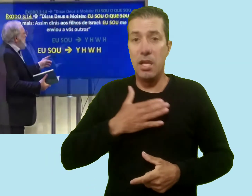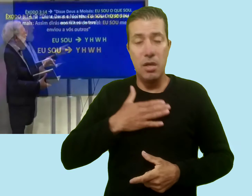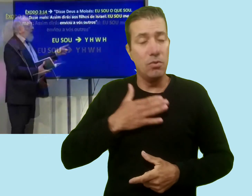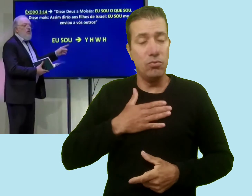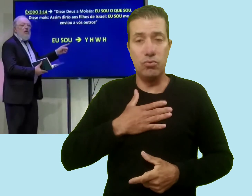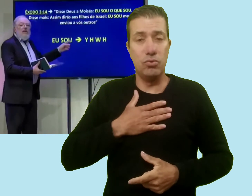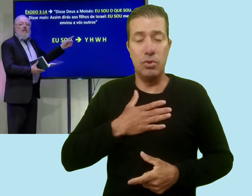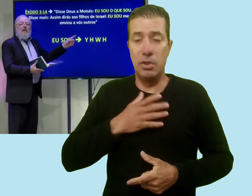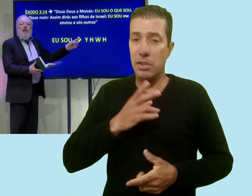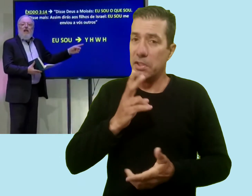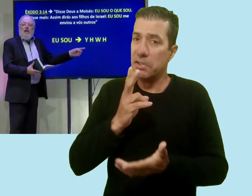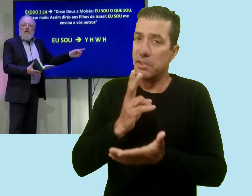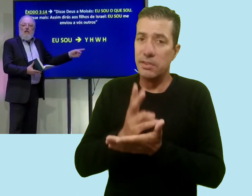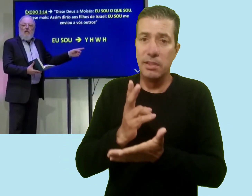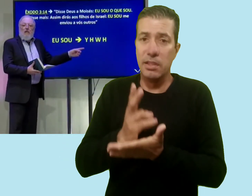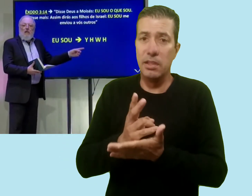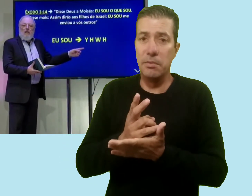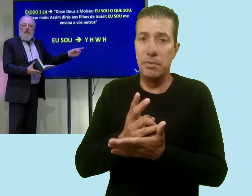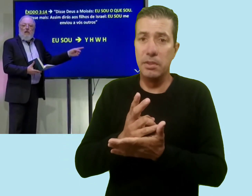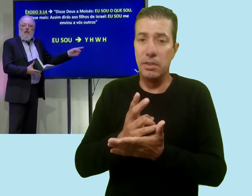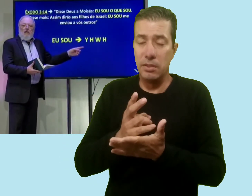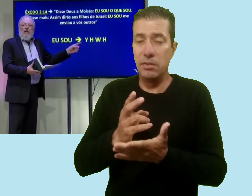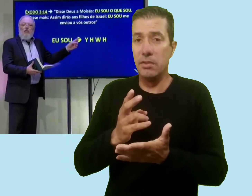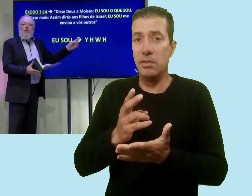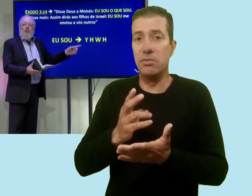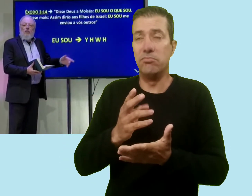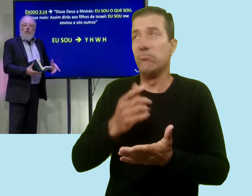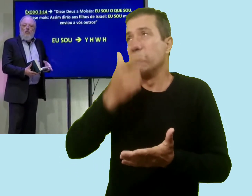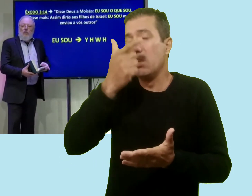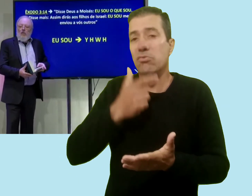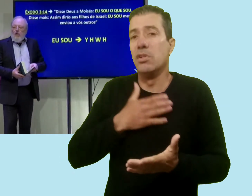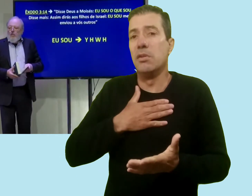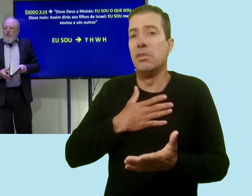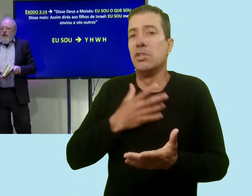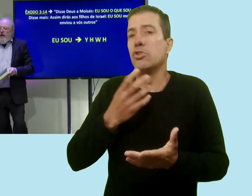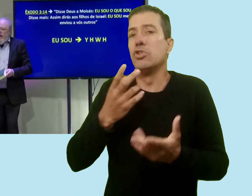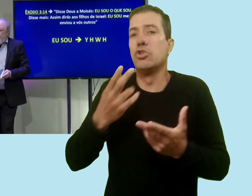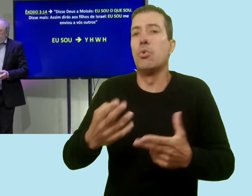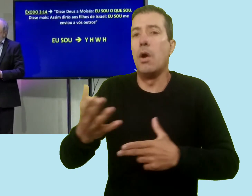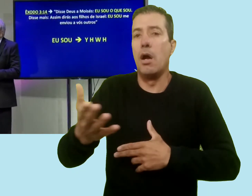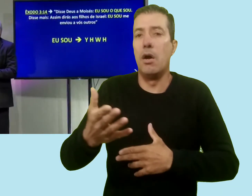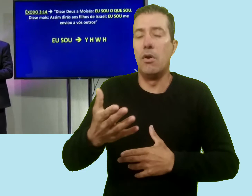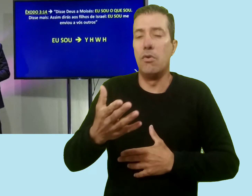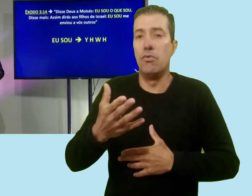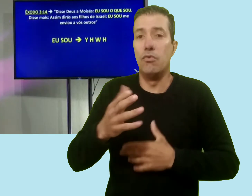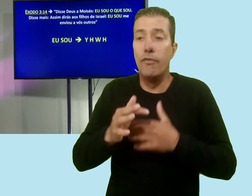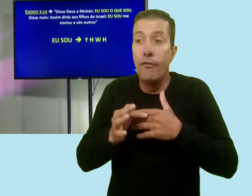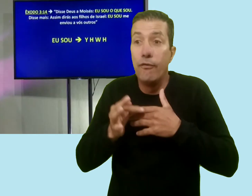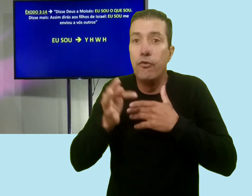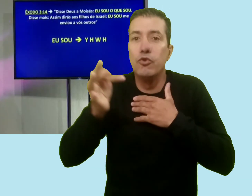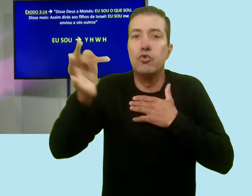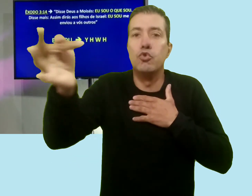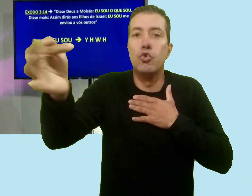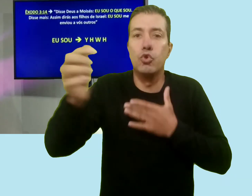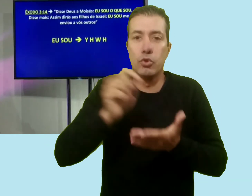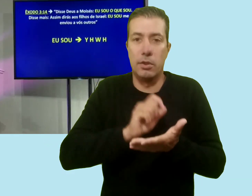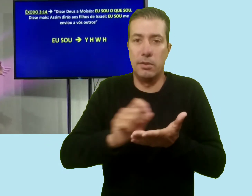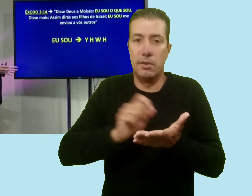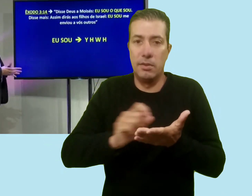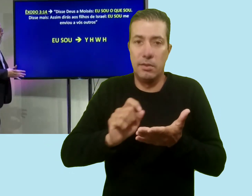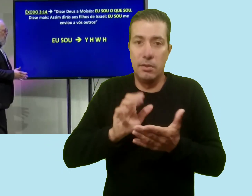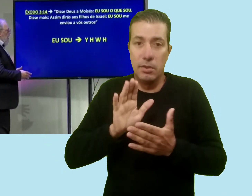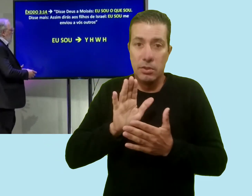eu serei o que serei. Está no futuro, porque este verbo, ele dá